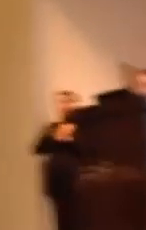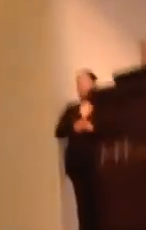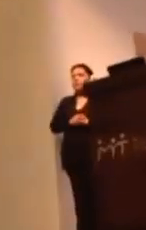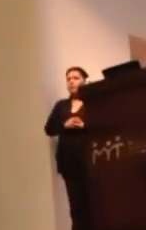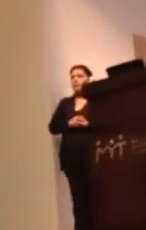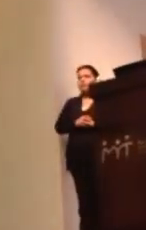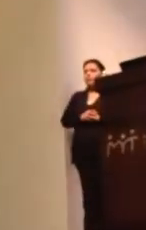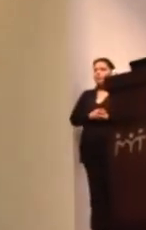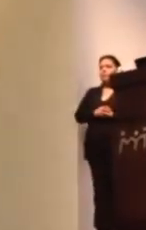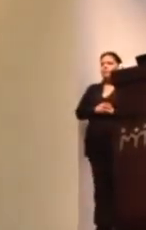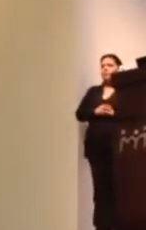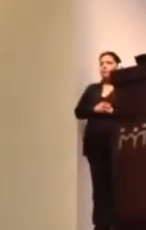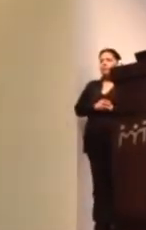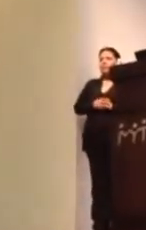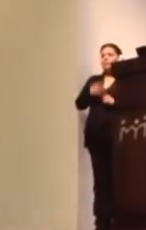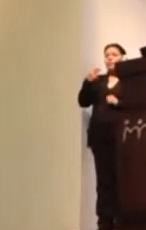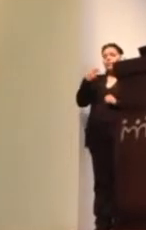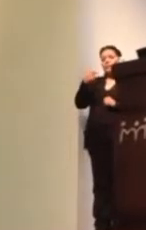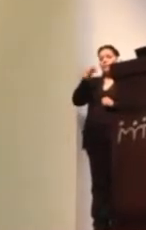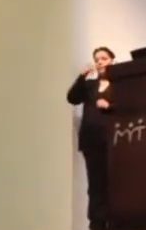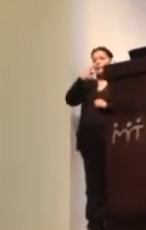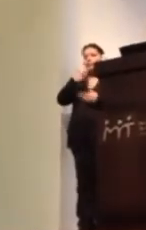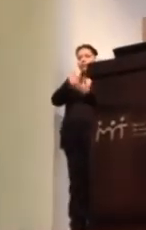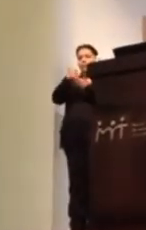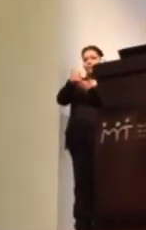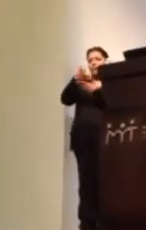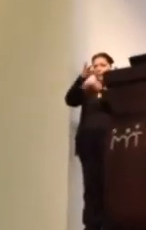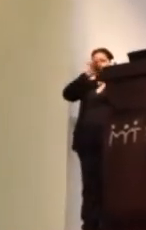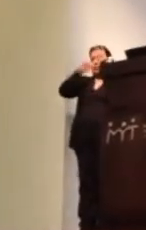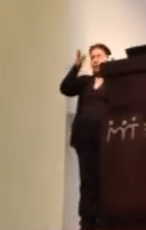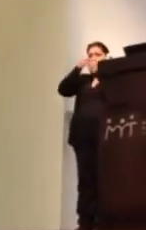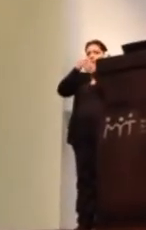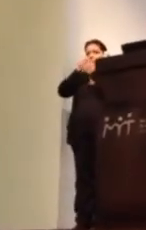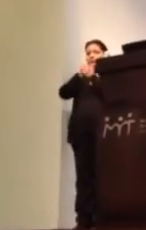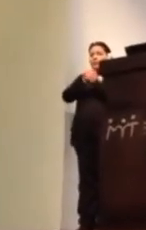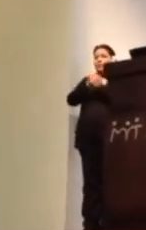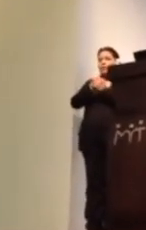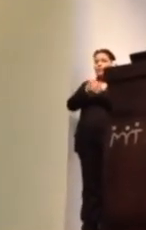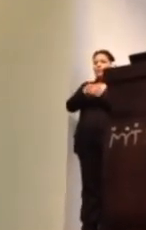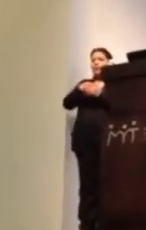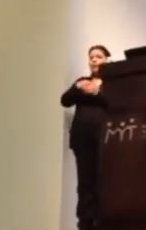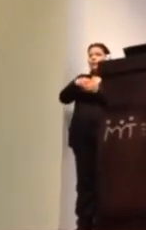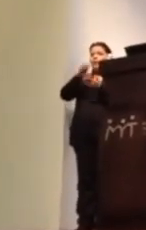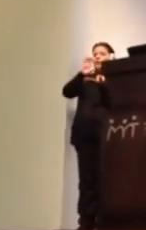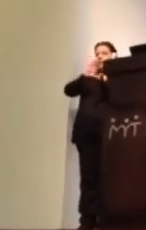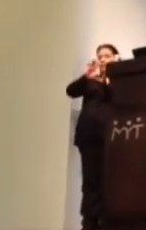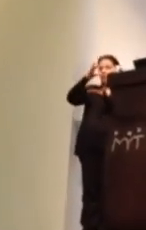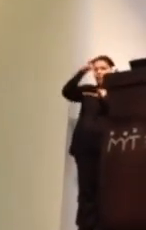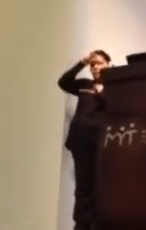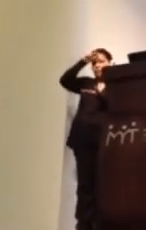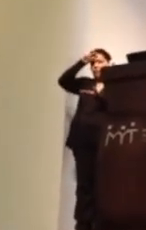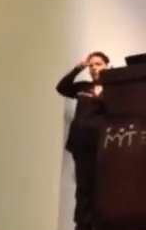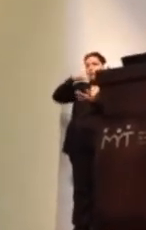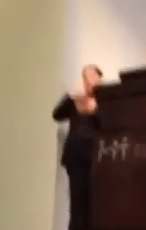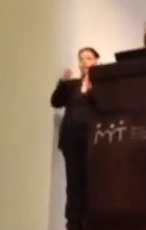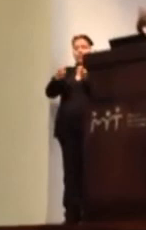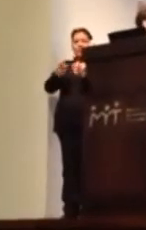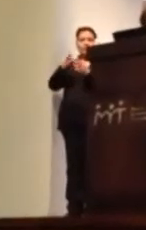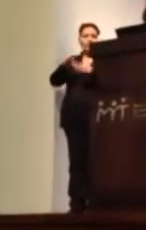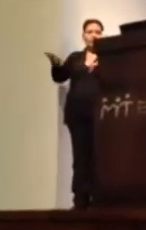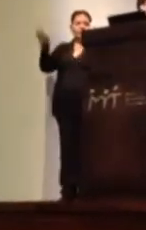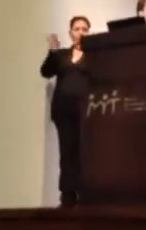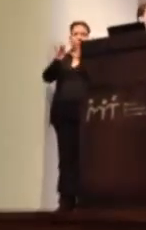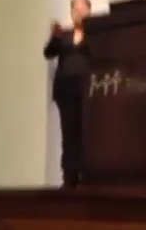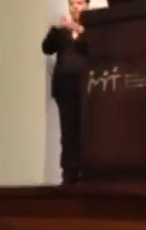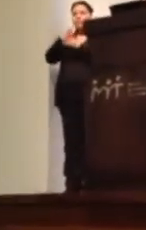en cuestión de aprendizaje o de capacidad intelectual. Y esto es muy importante,